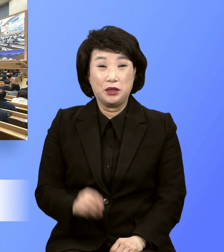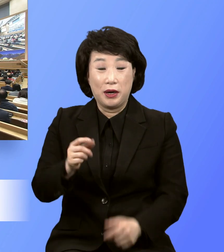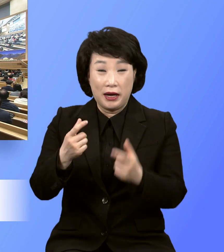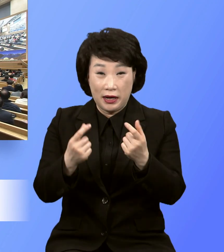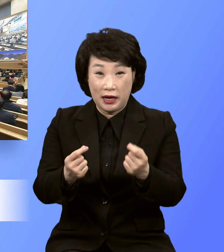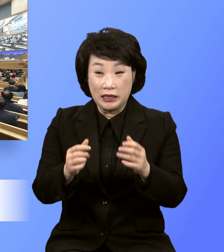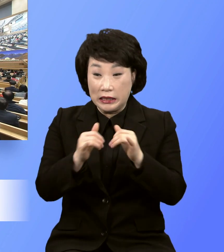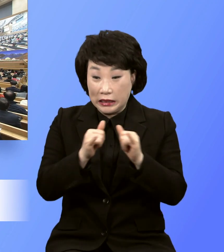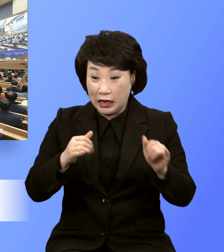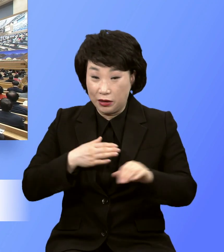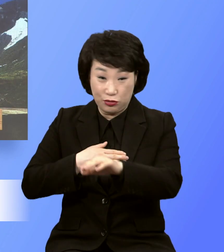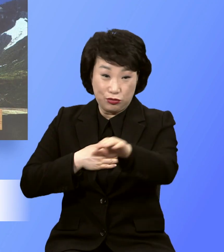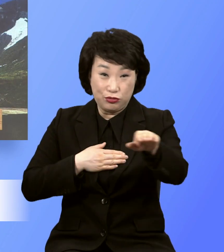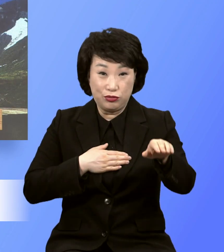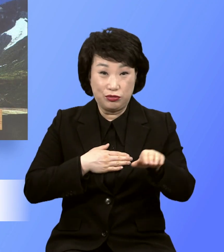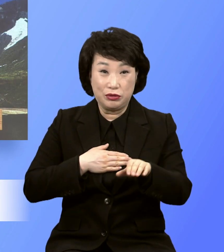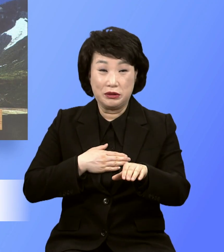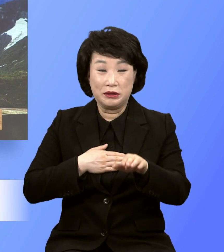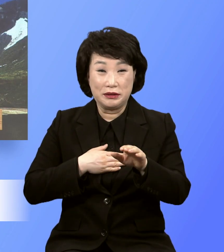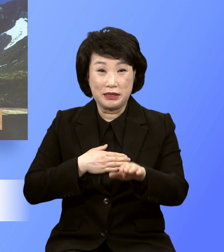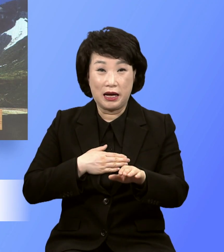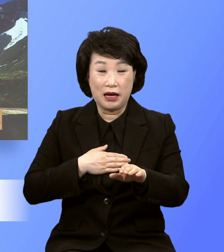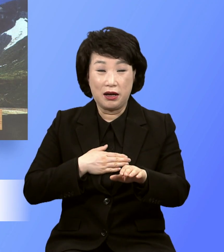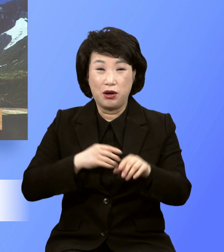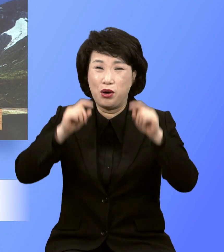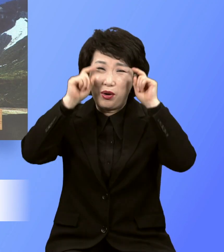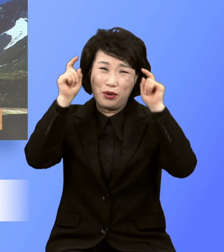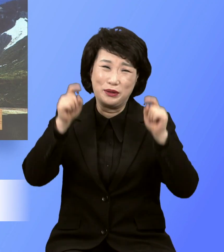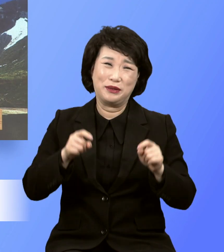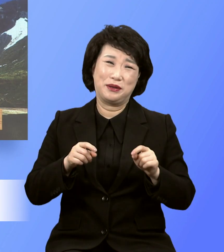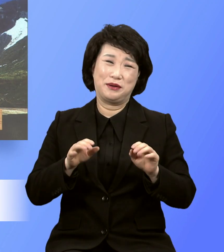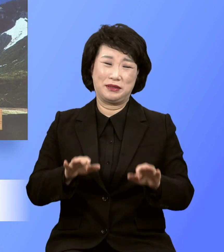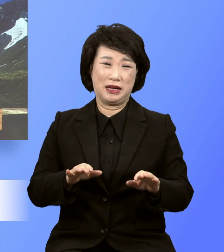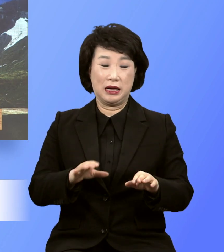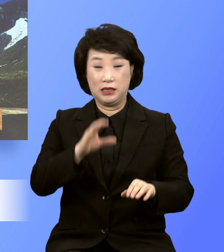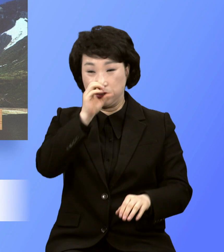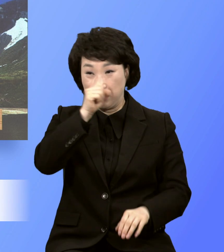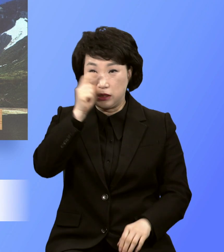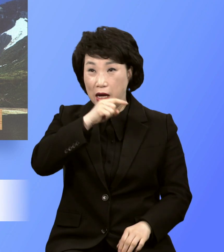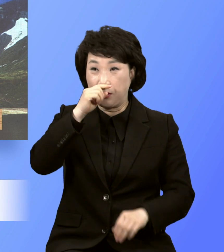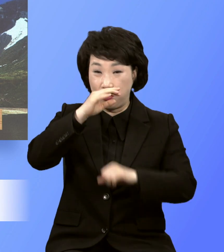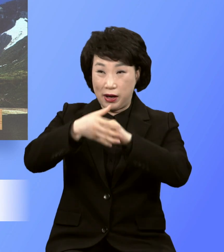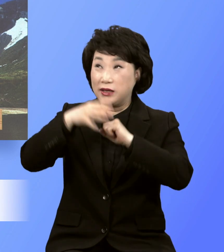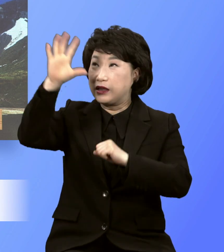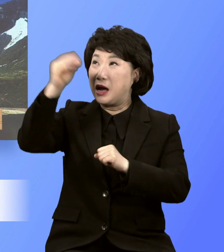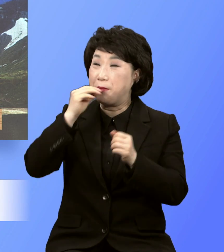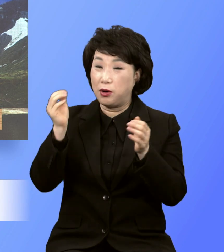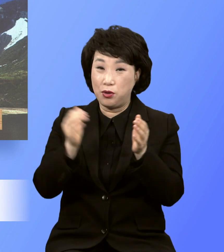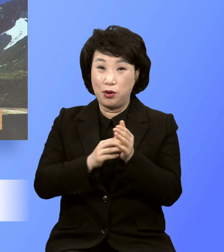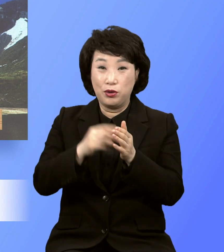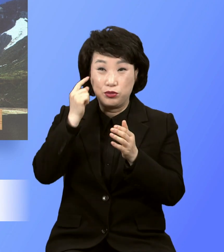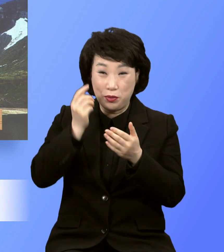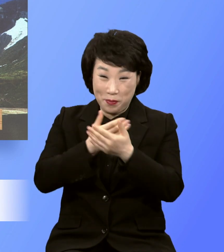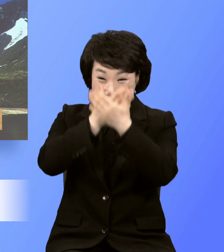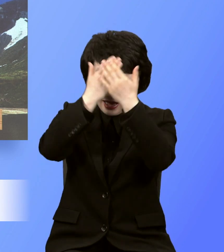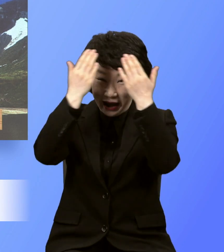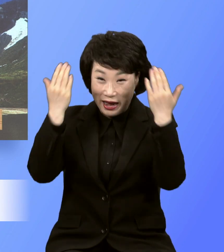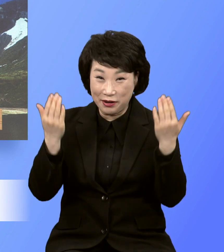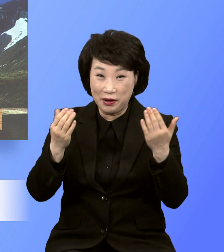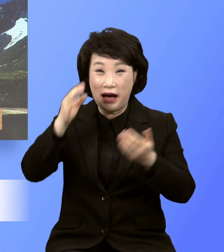이렇게 인간은 보세요. 어리석어서 선악과를 먹고 눈이